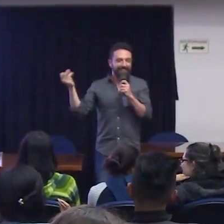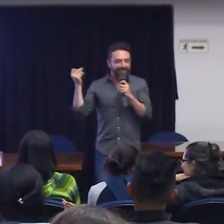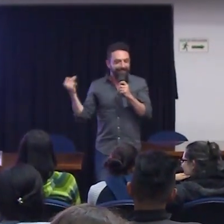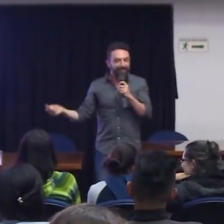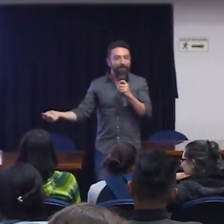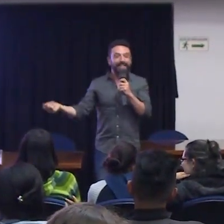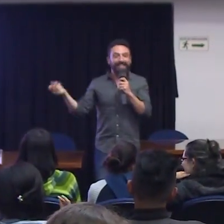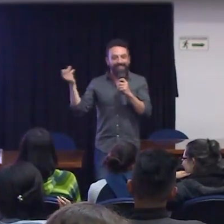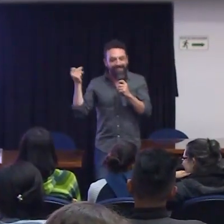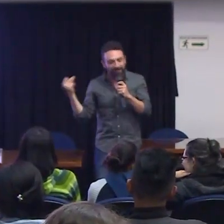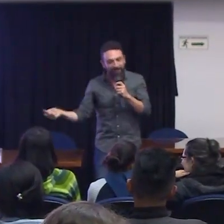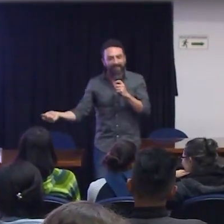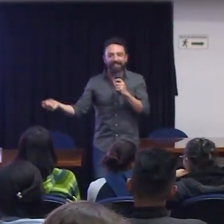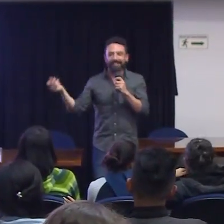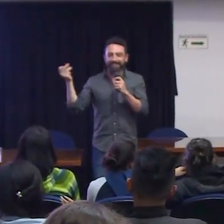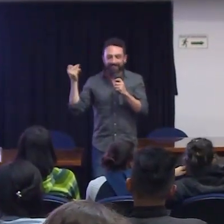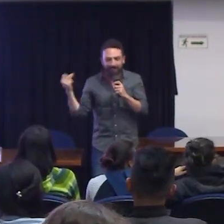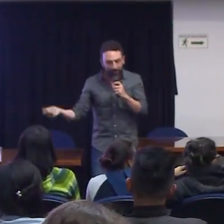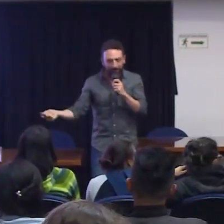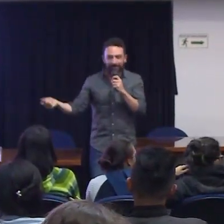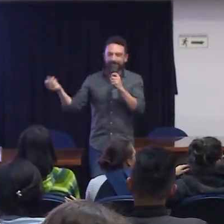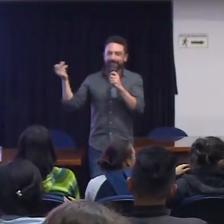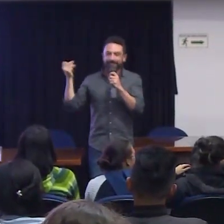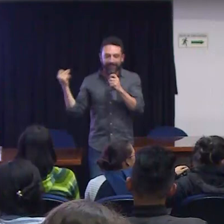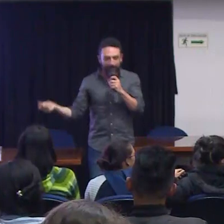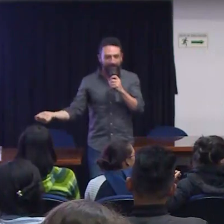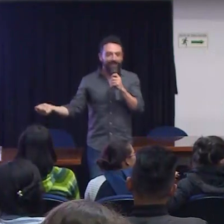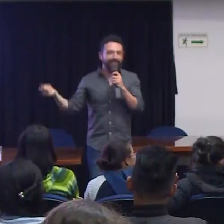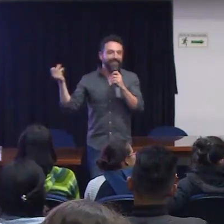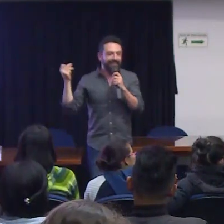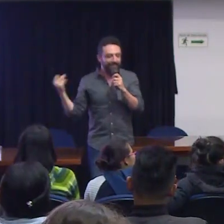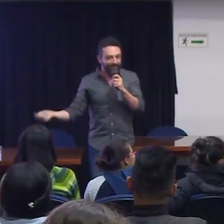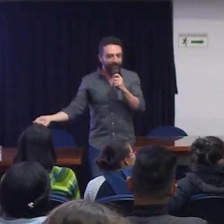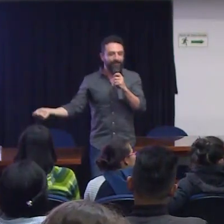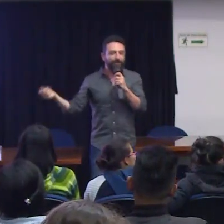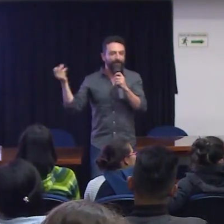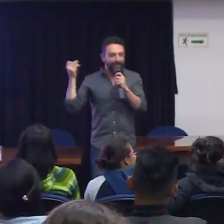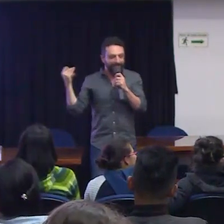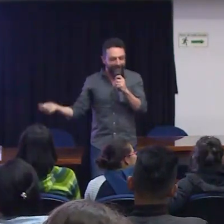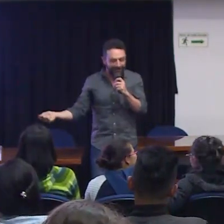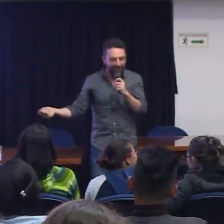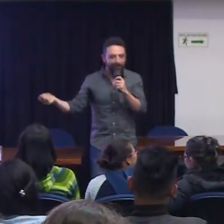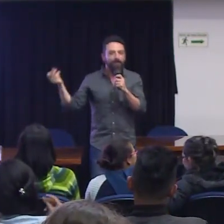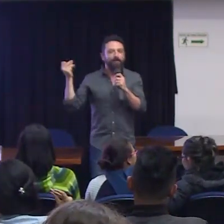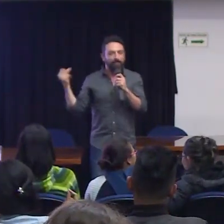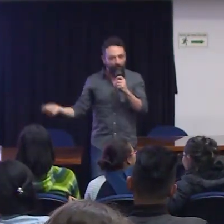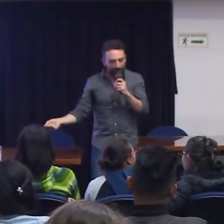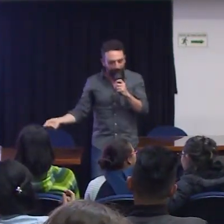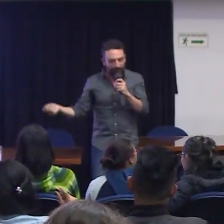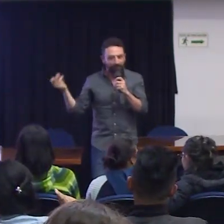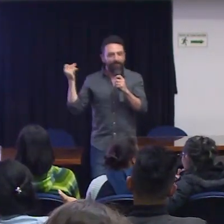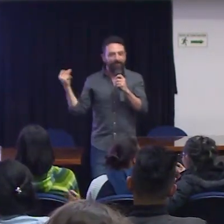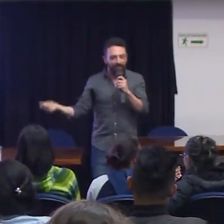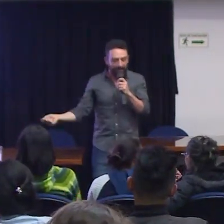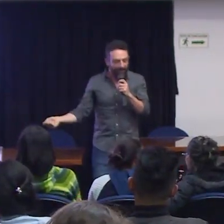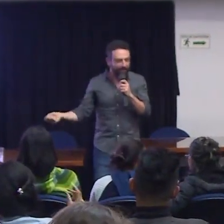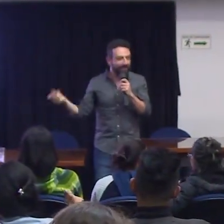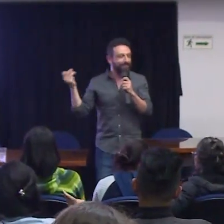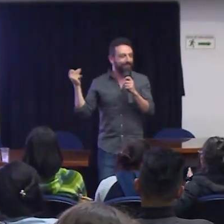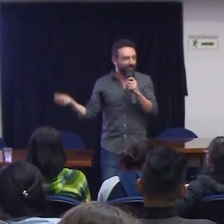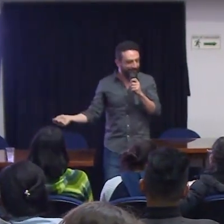hacer pilas pilas pilas pilas no se me vayan